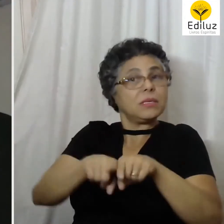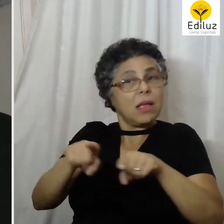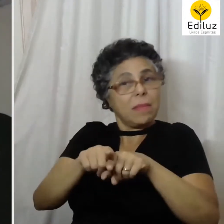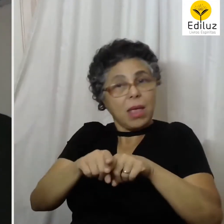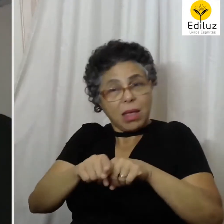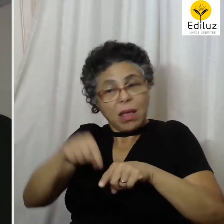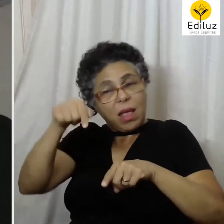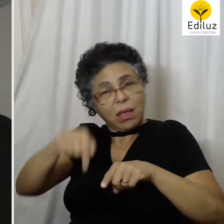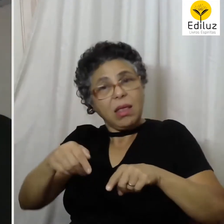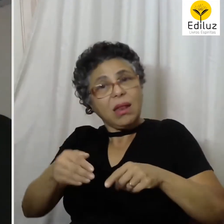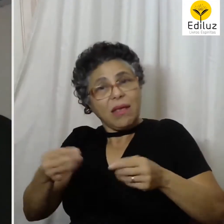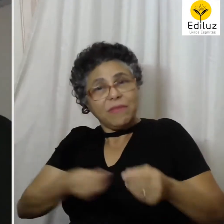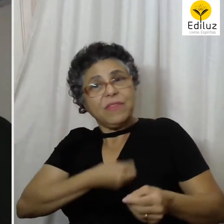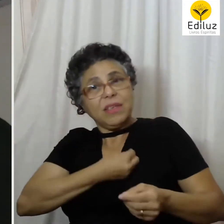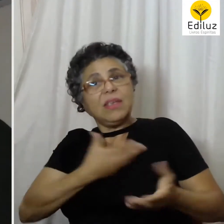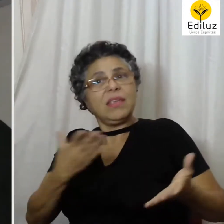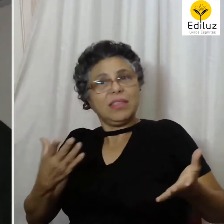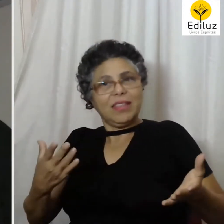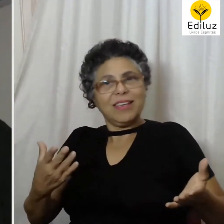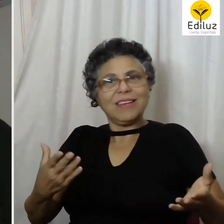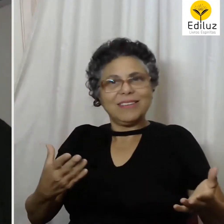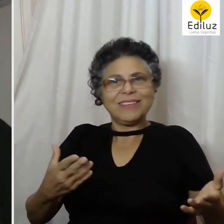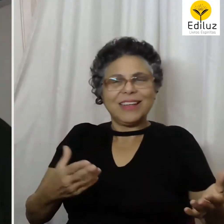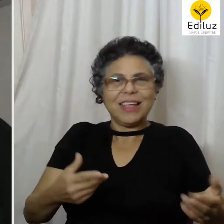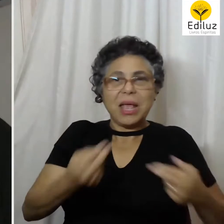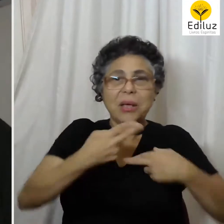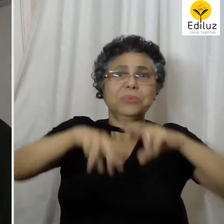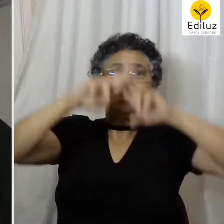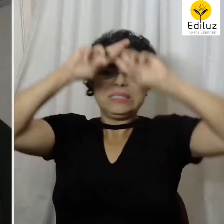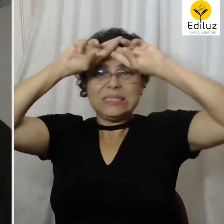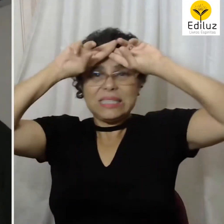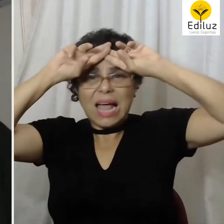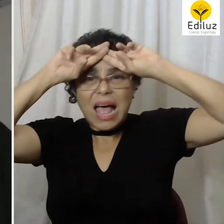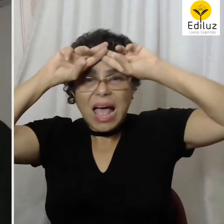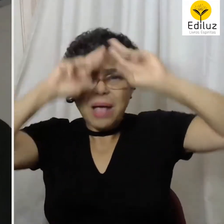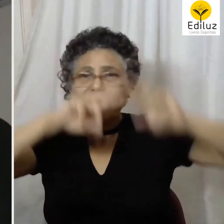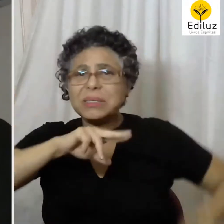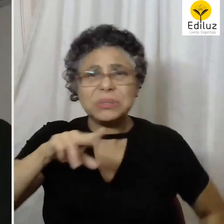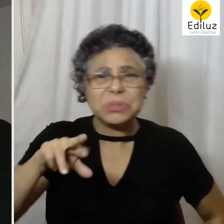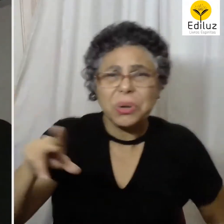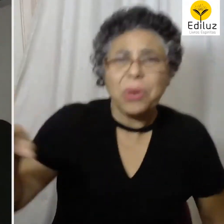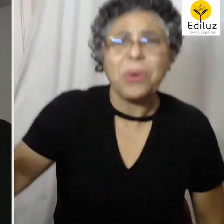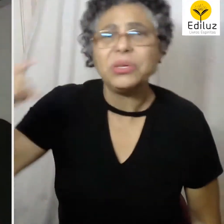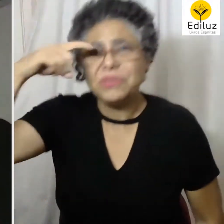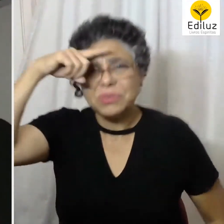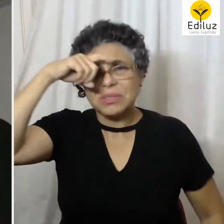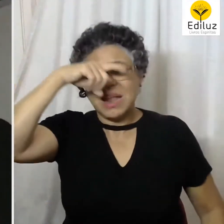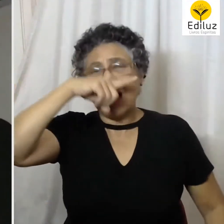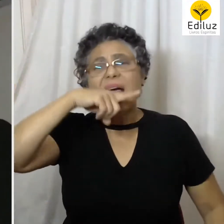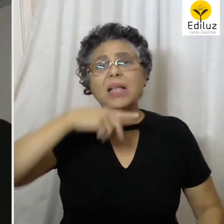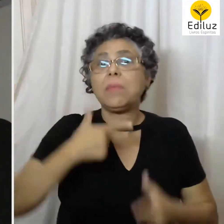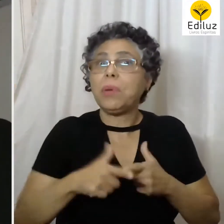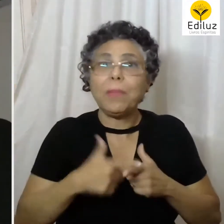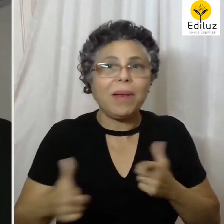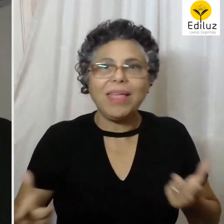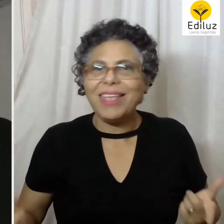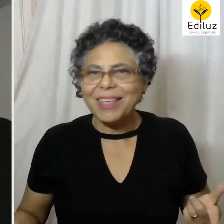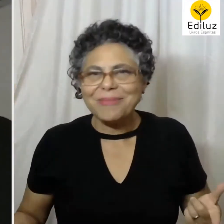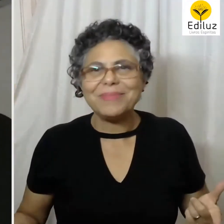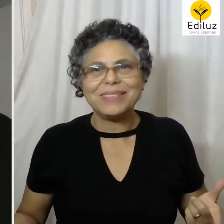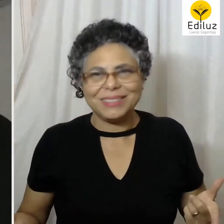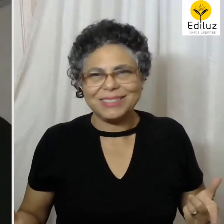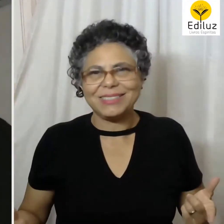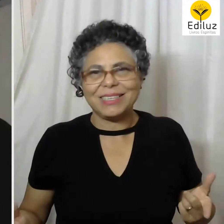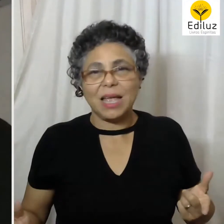entre vidas, os traumas, as contingências, as dificuldades, os problemas, o